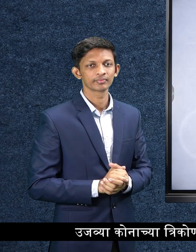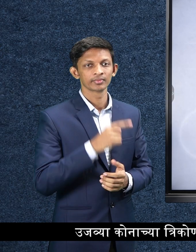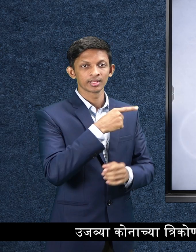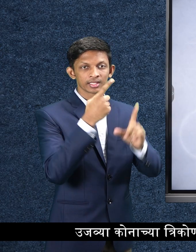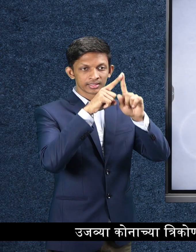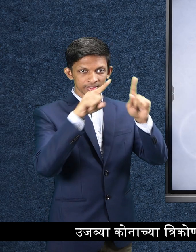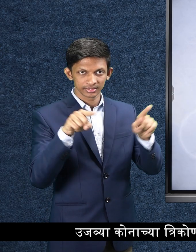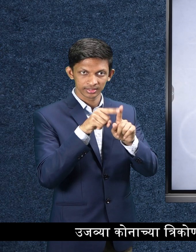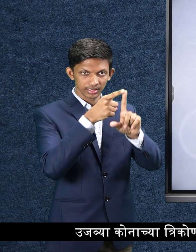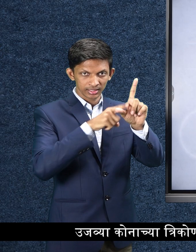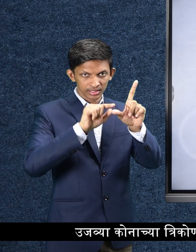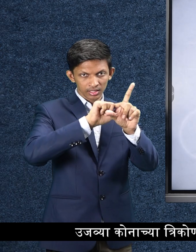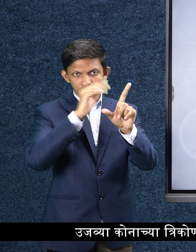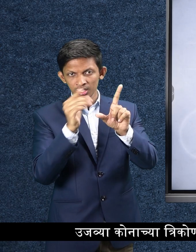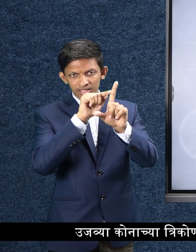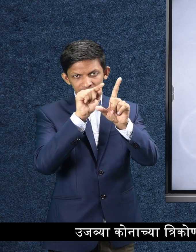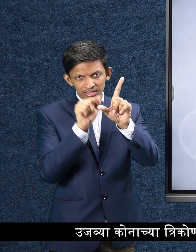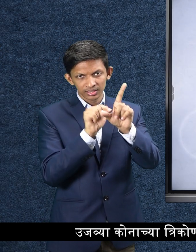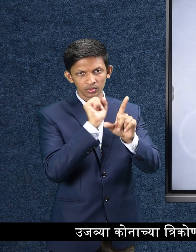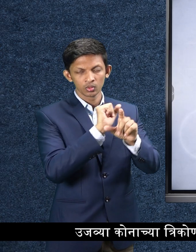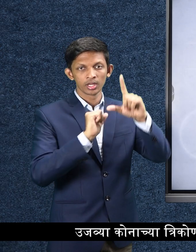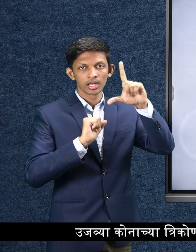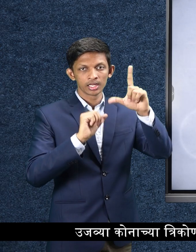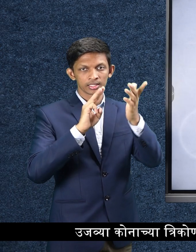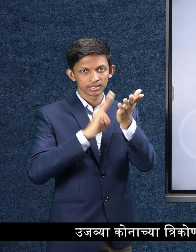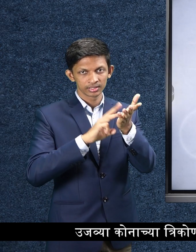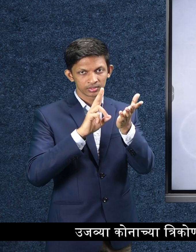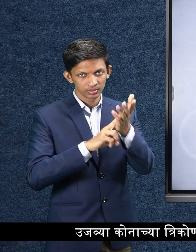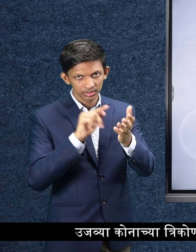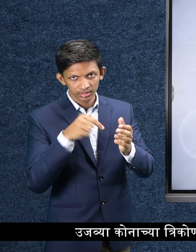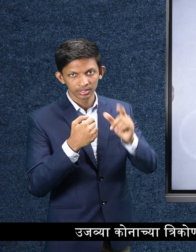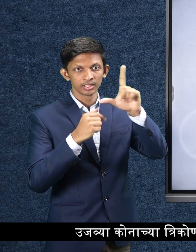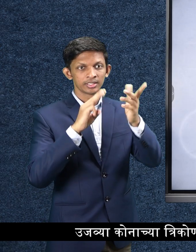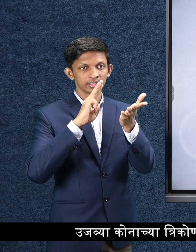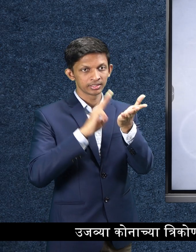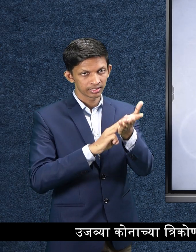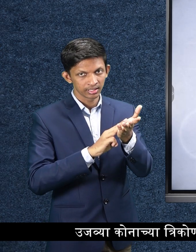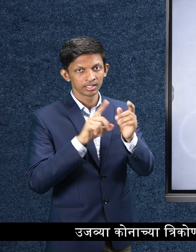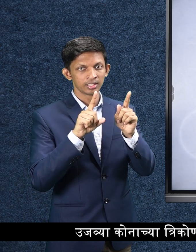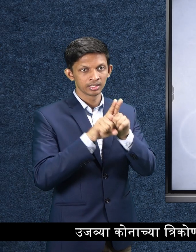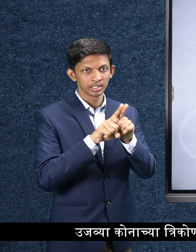उजव्या कोनाच्या त्रिकोणात LMN, LMN 3, MN म्हणजे 4, हायपोटेन्यूस LN शोधा.